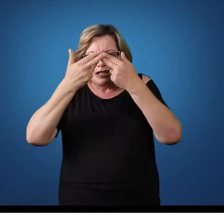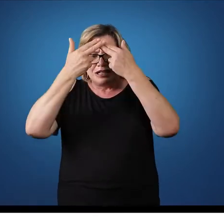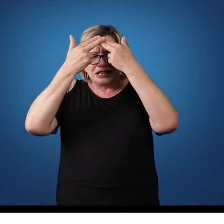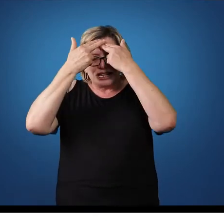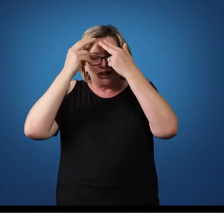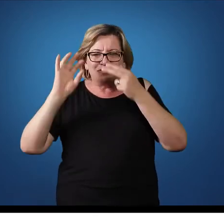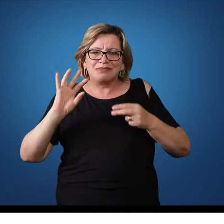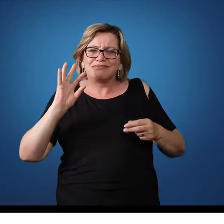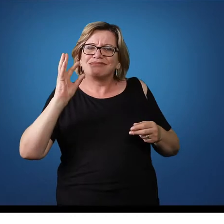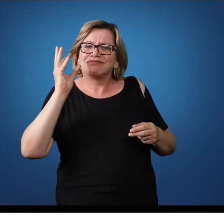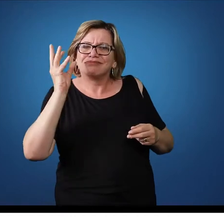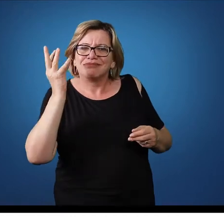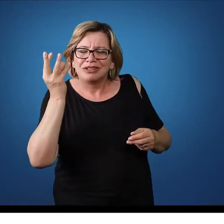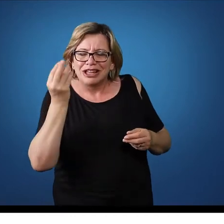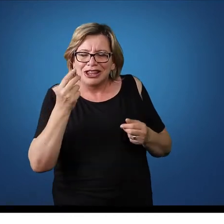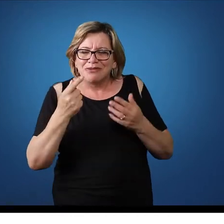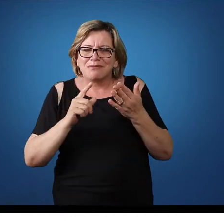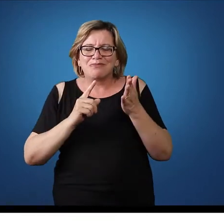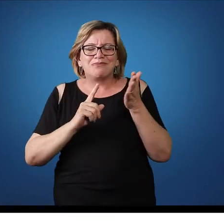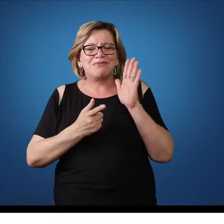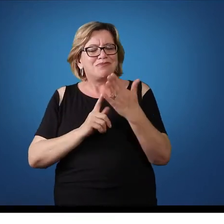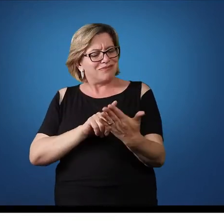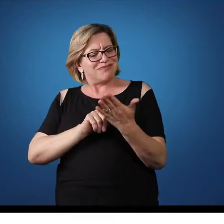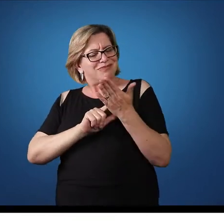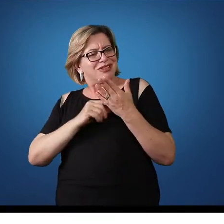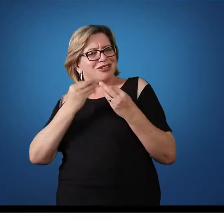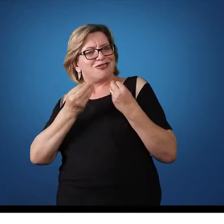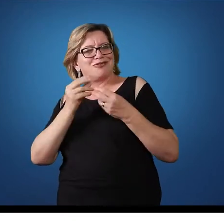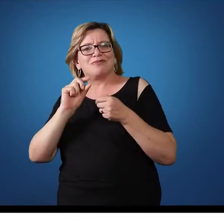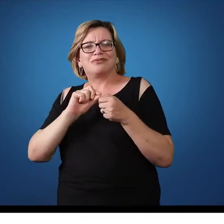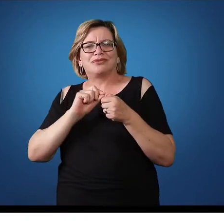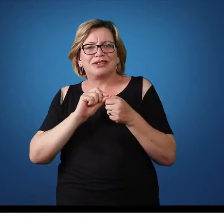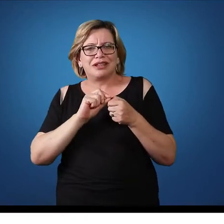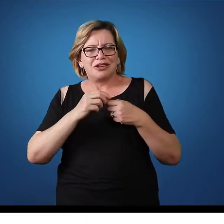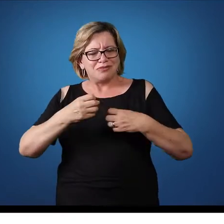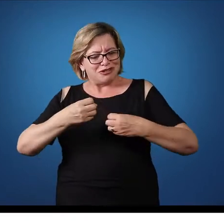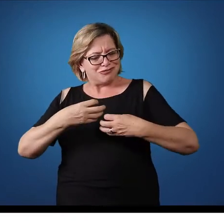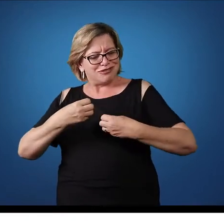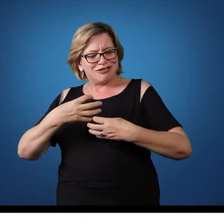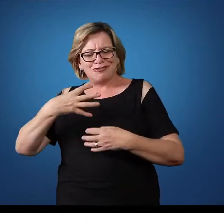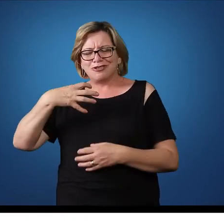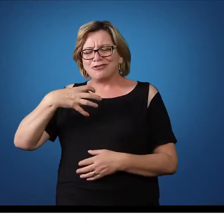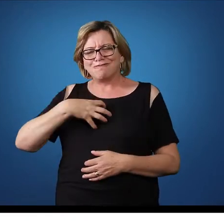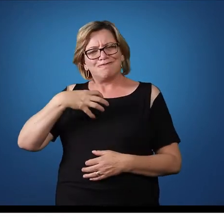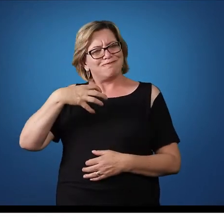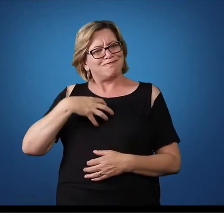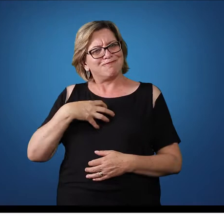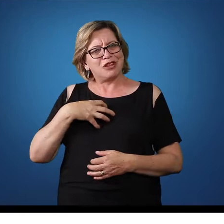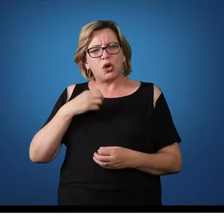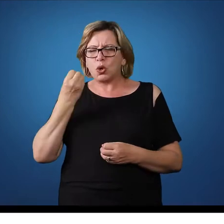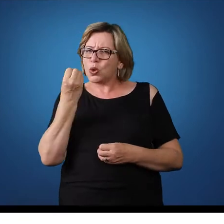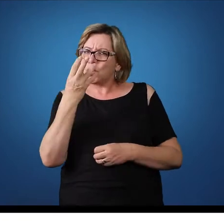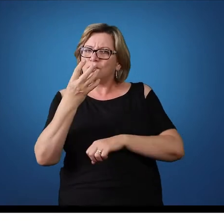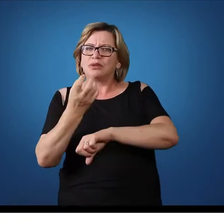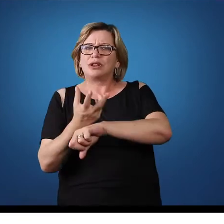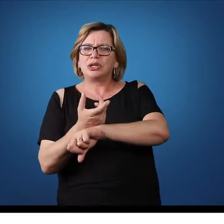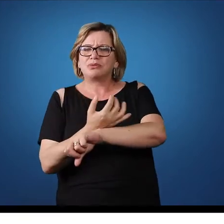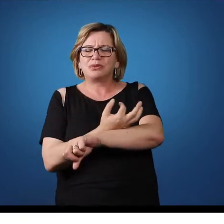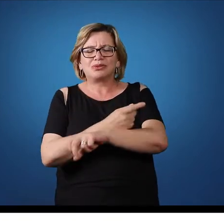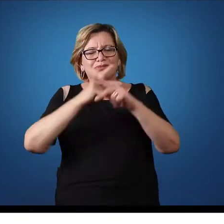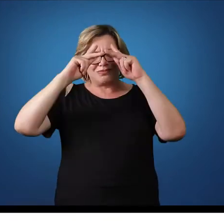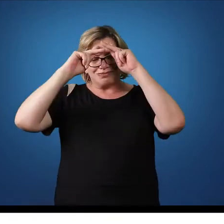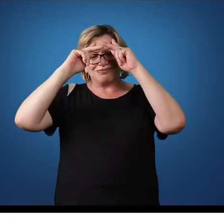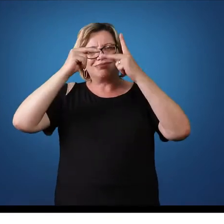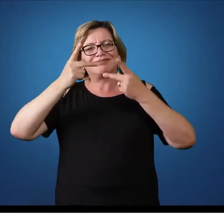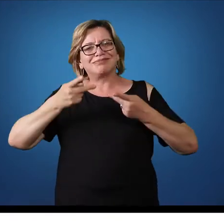ou profundas, que promovem aquilo que a gente poderia chamar de uma educação sentimental ou emocional dos seres